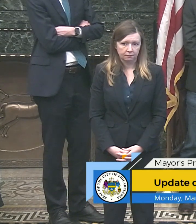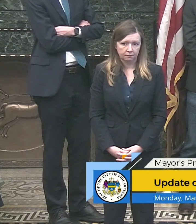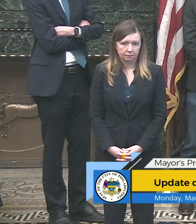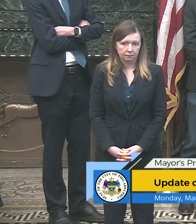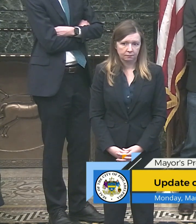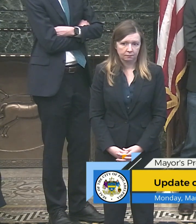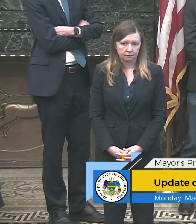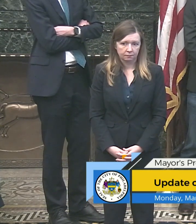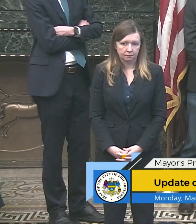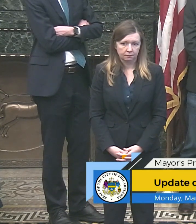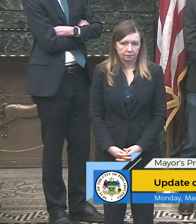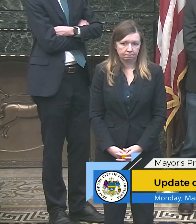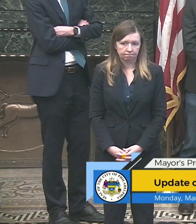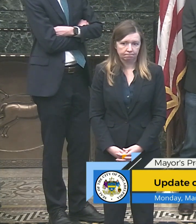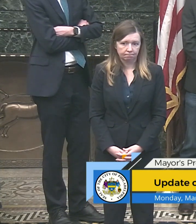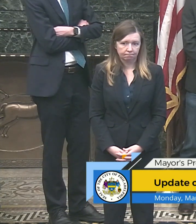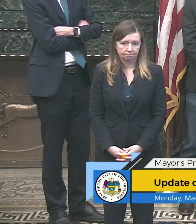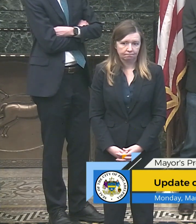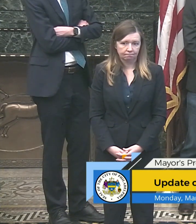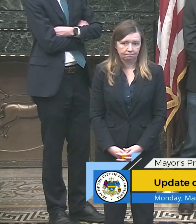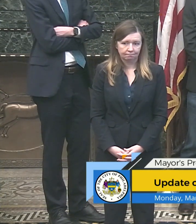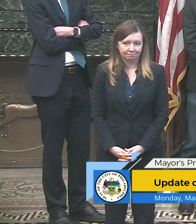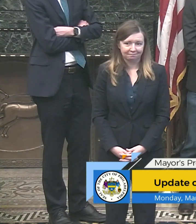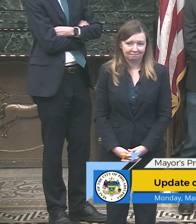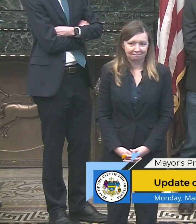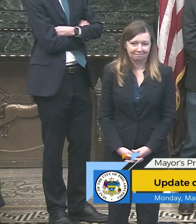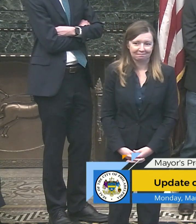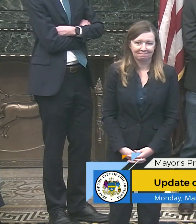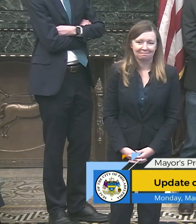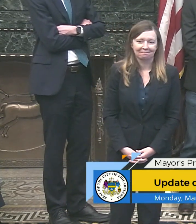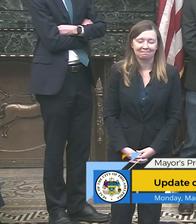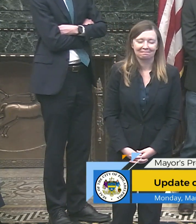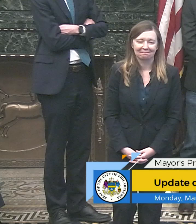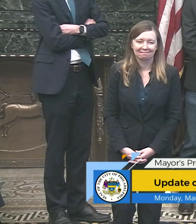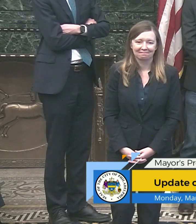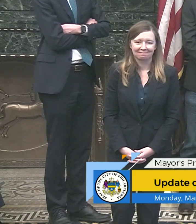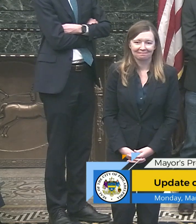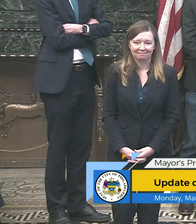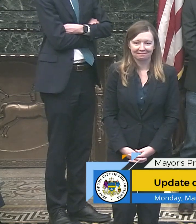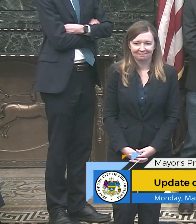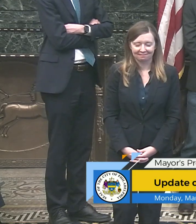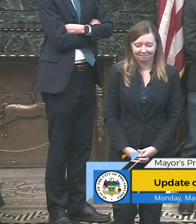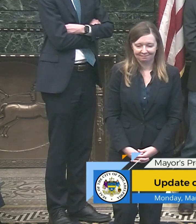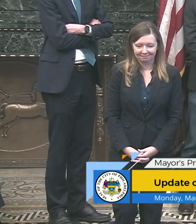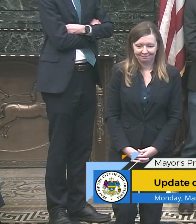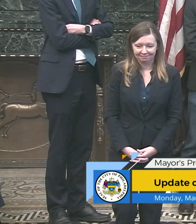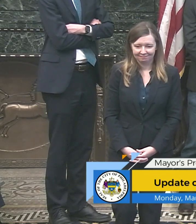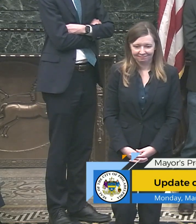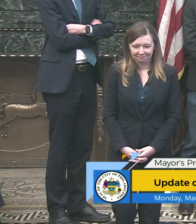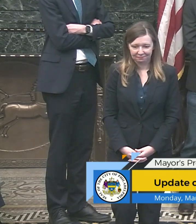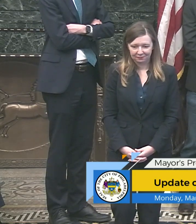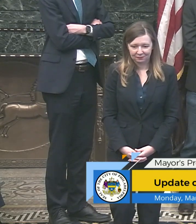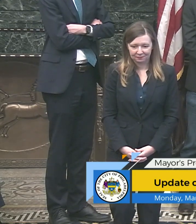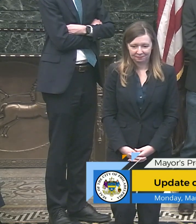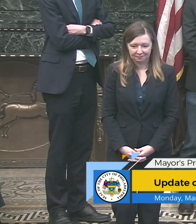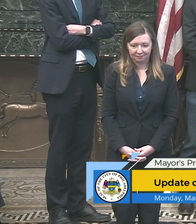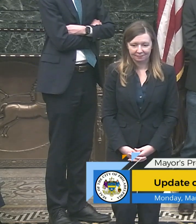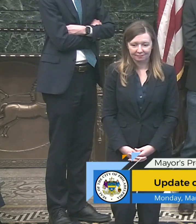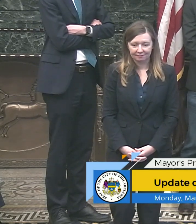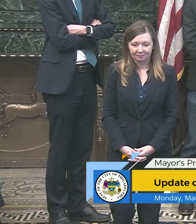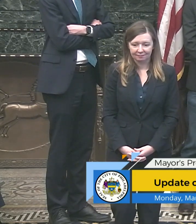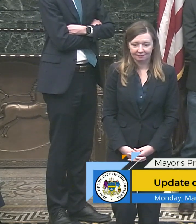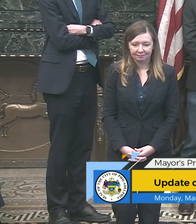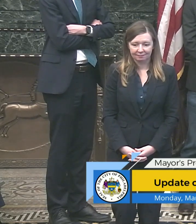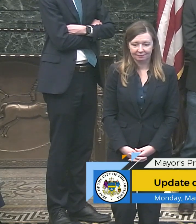el 85% de los pacientes con el coronavirus no tienen medios para poder acceder a información con traducción y que tienen